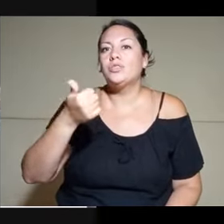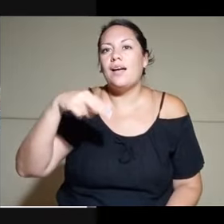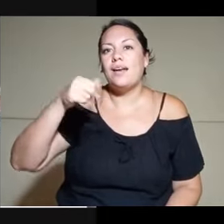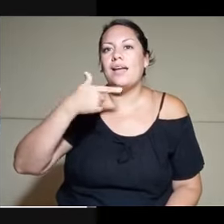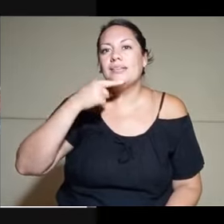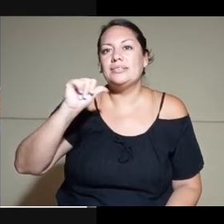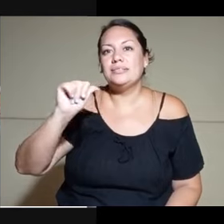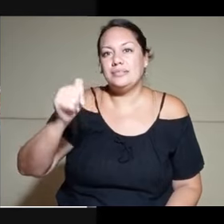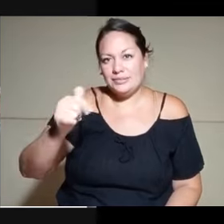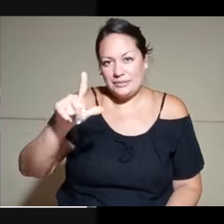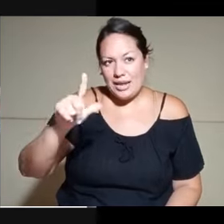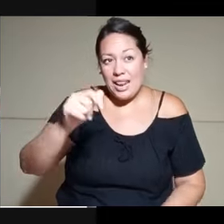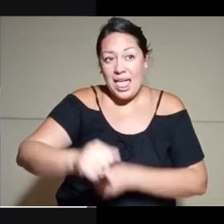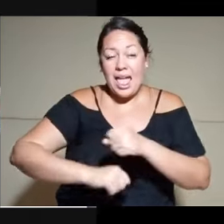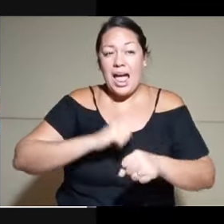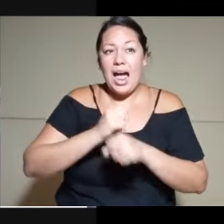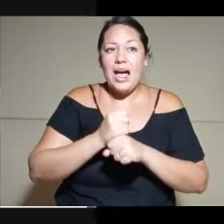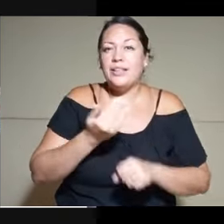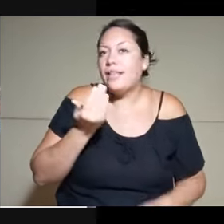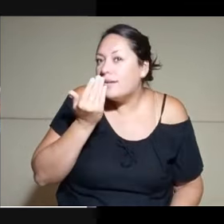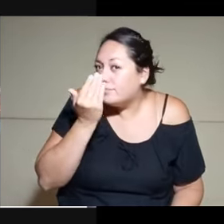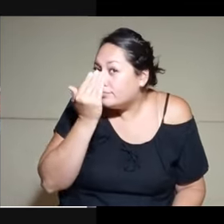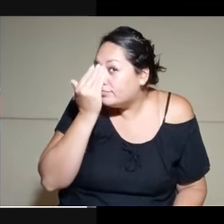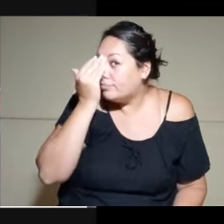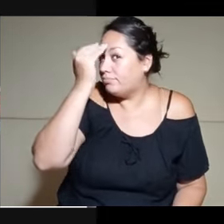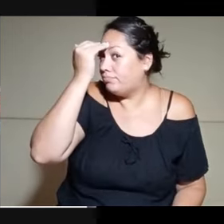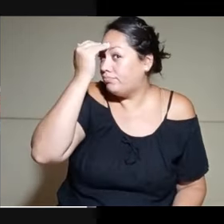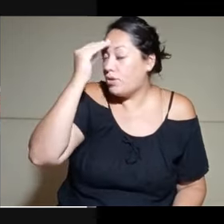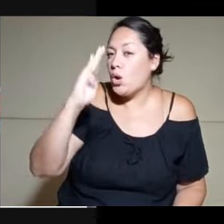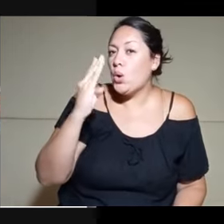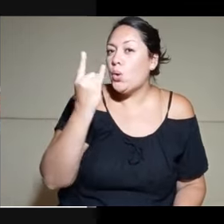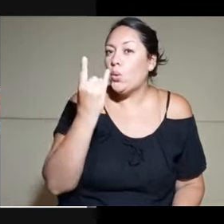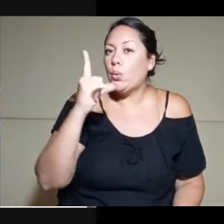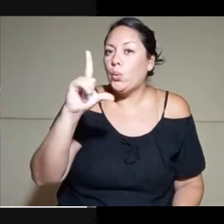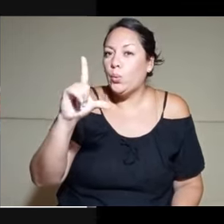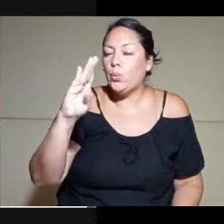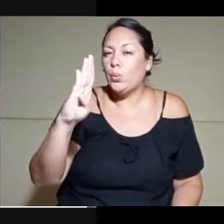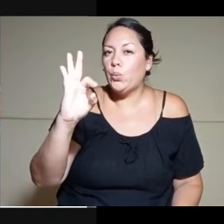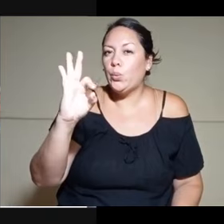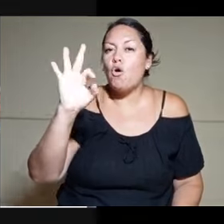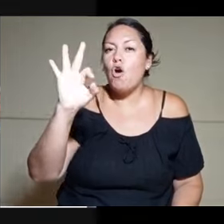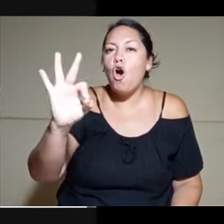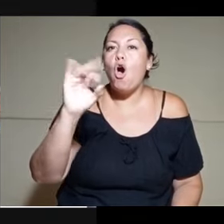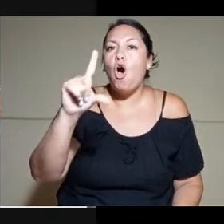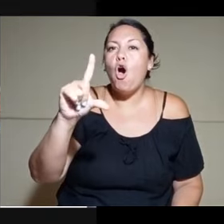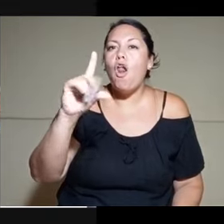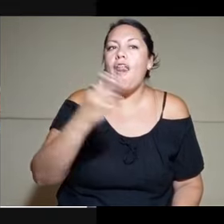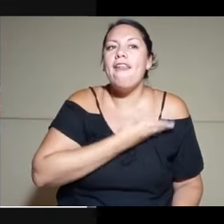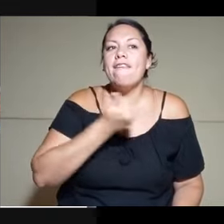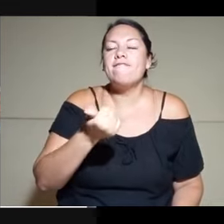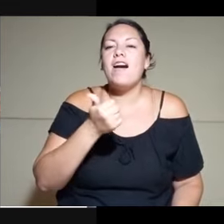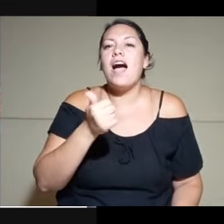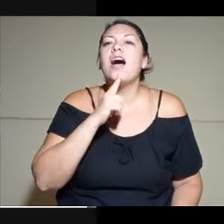el bulbo olfatorio, nace en la mucosa nasal y se dirige hacia arriba y llega a esto que son los bulbos olfatorios. Fíjense, esta es una vista inferior del